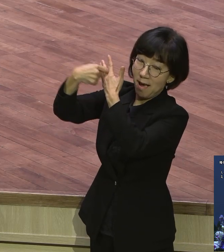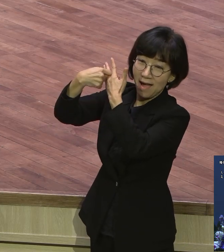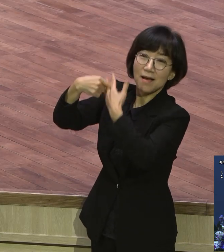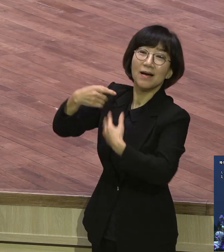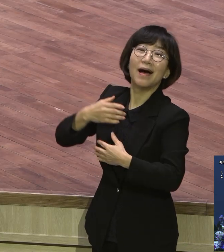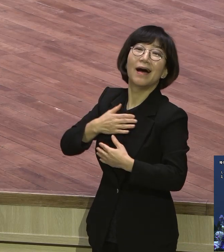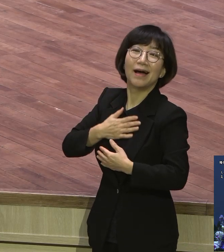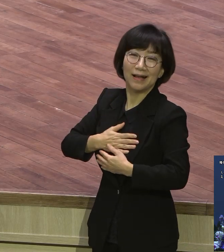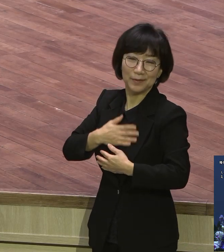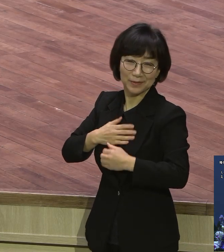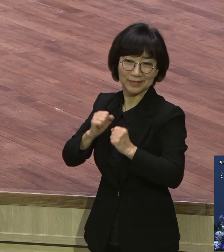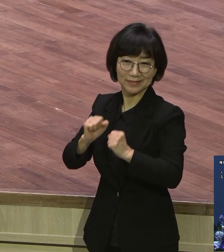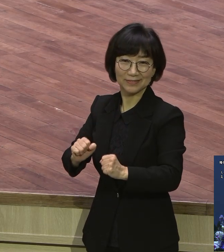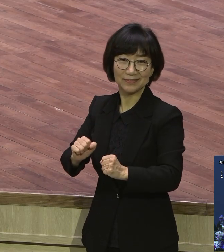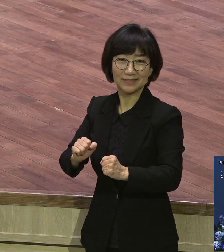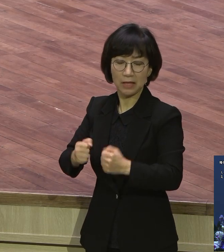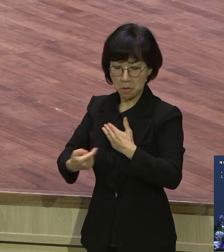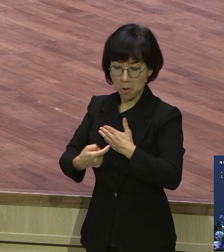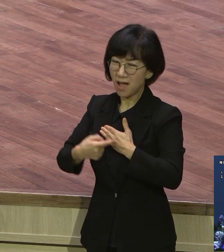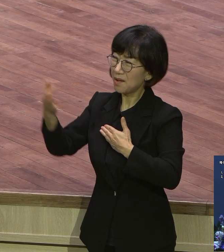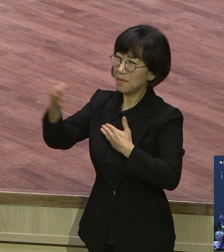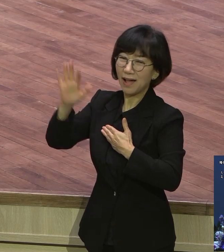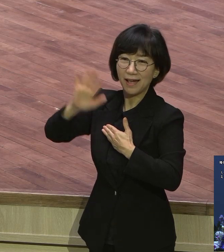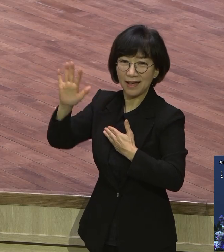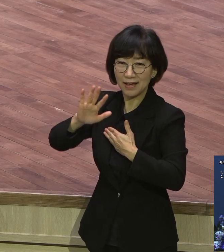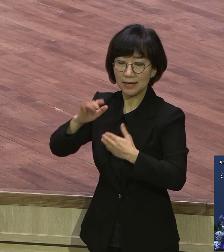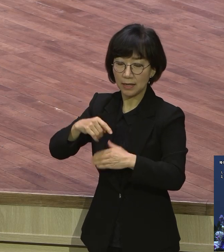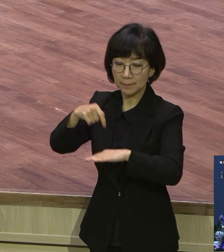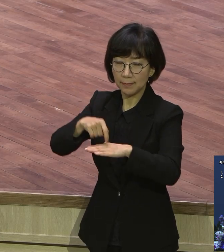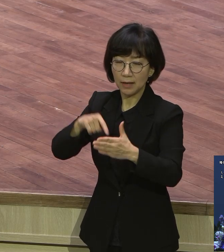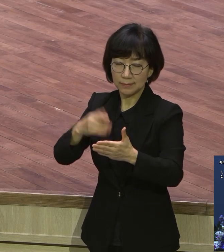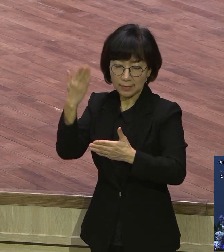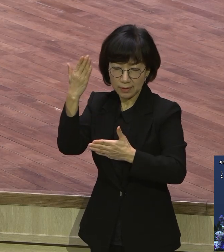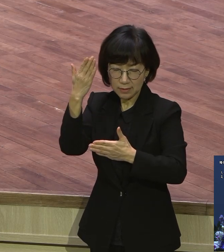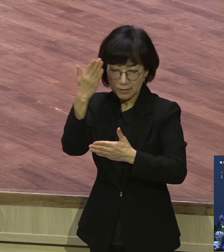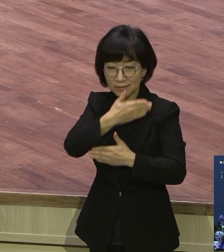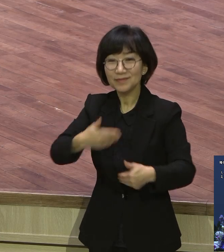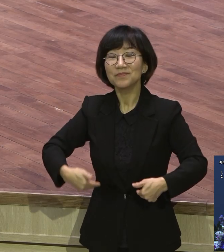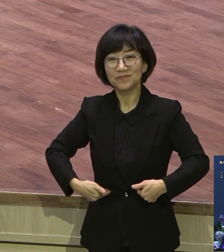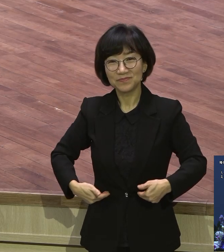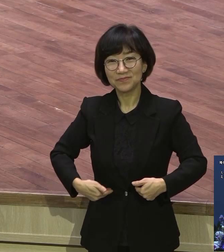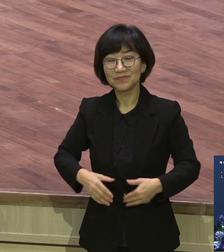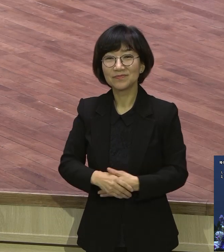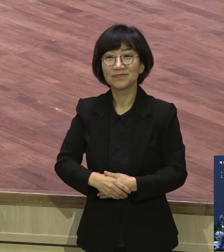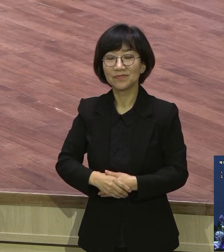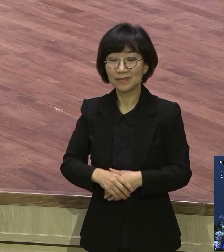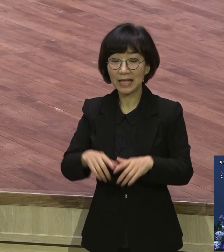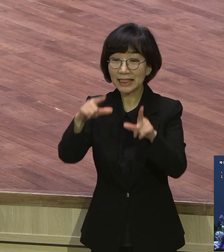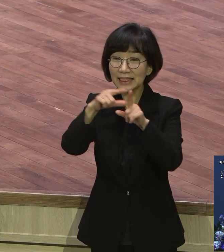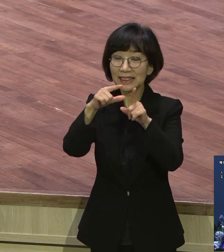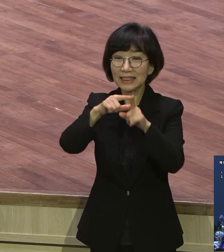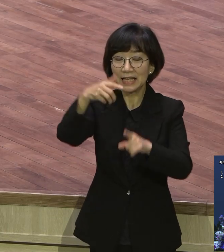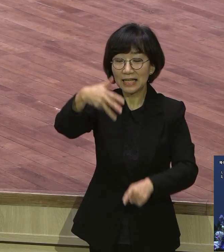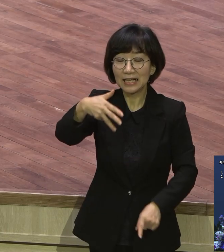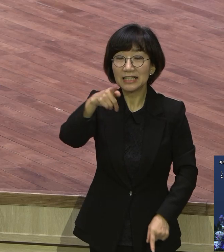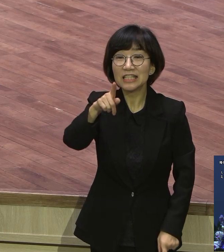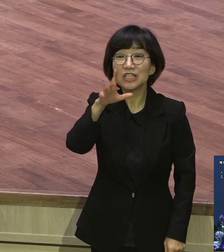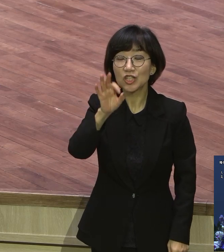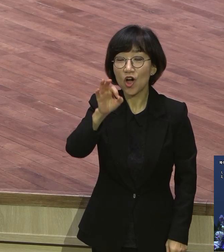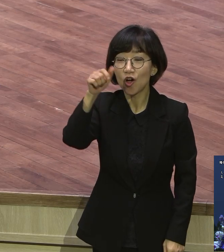중심을 보신다 이 중심이 청결해야 한다 본문에 사용된 청결을 의미하는